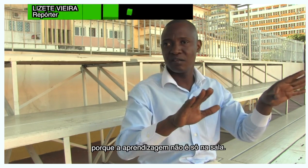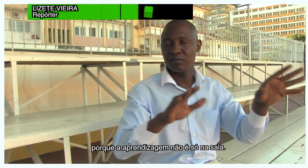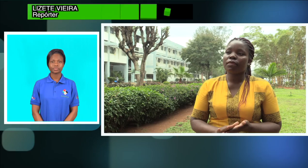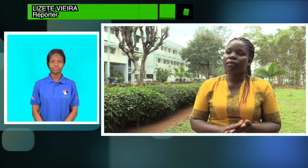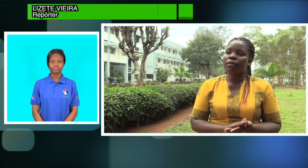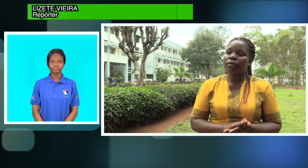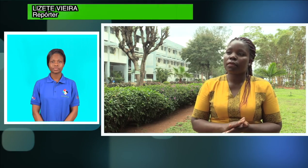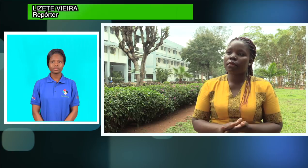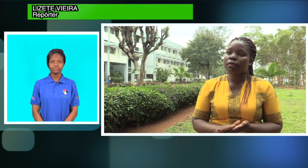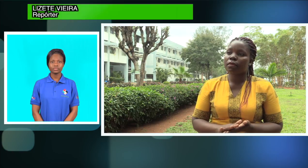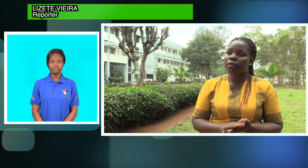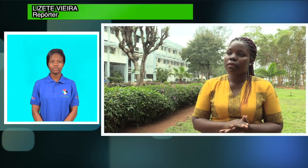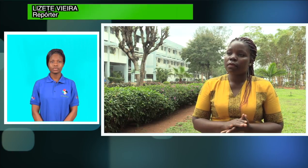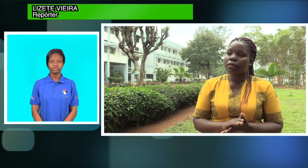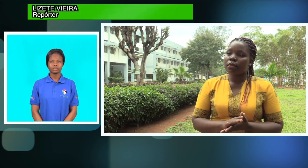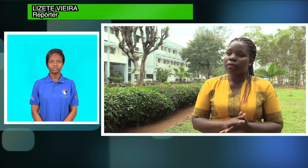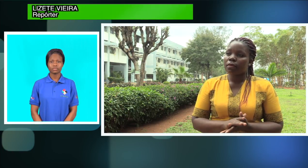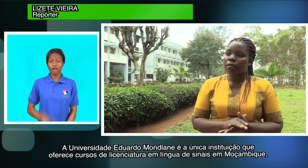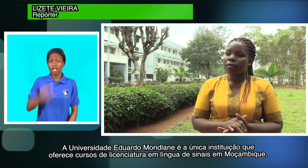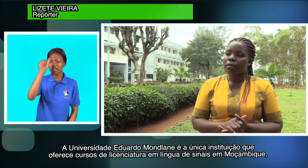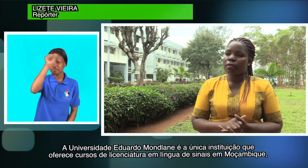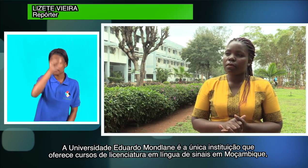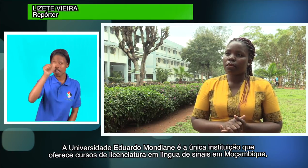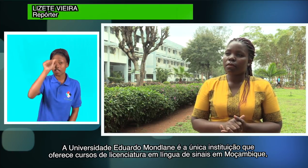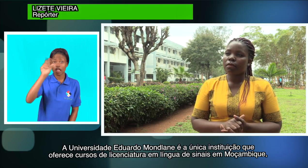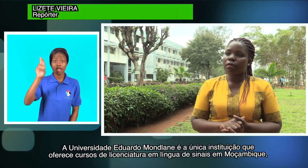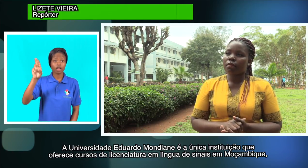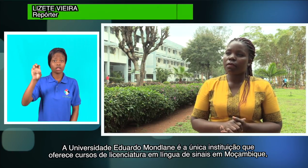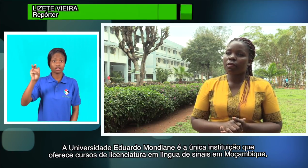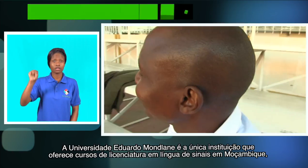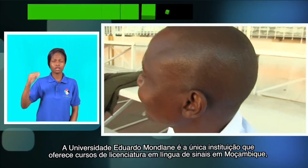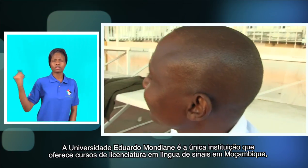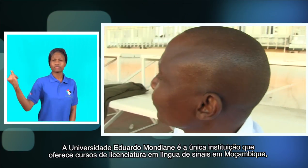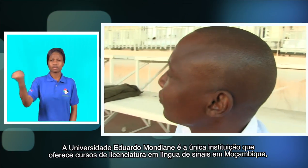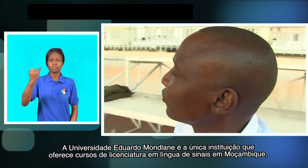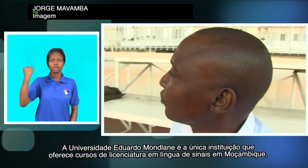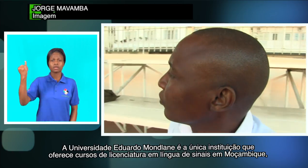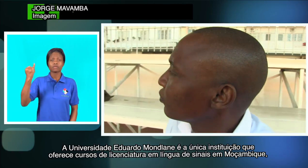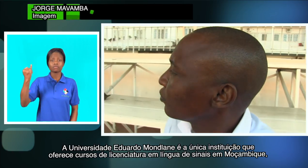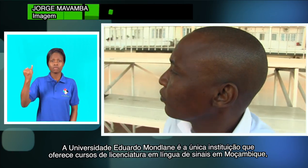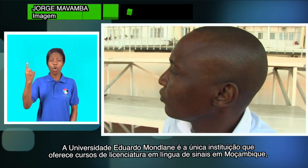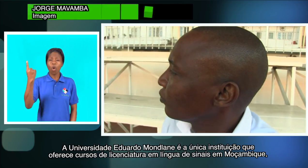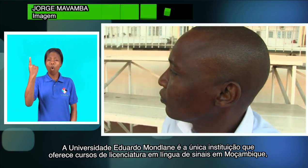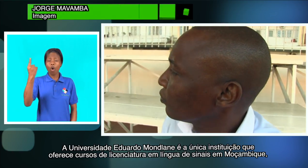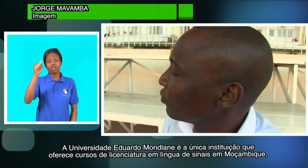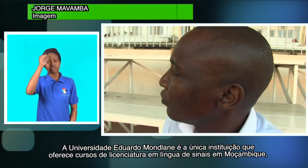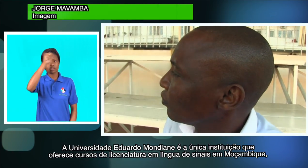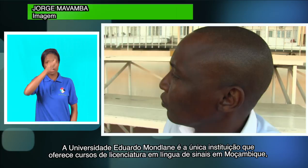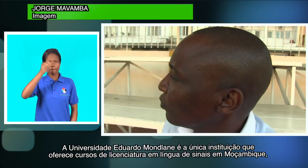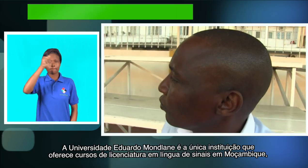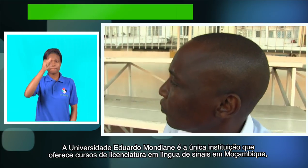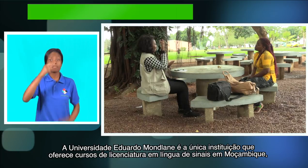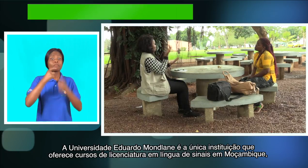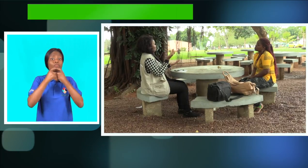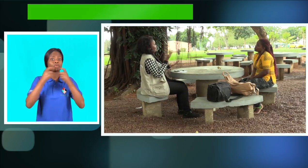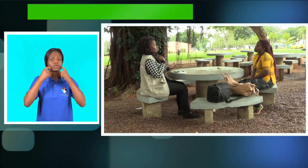A Universidade Eduardo Mondián é a única instituição que oferece cursos de licenciatura em língua de sinais em Moçambique. Todos os outros